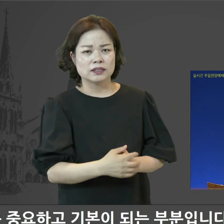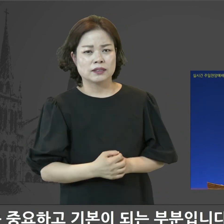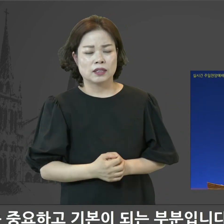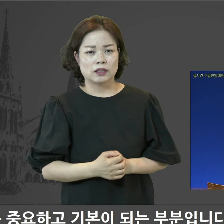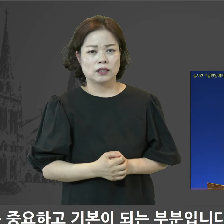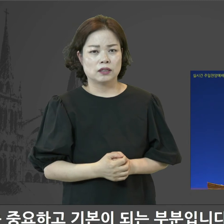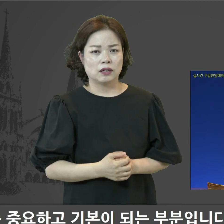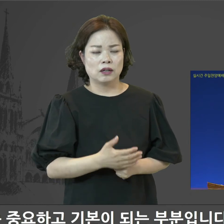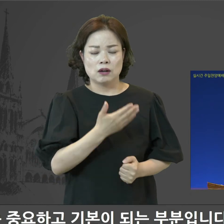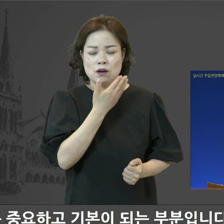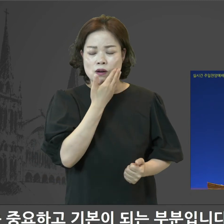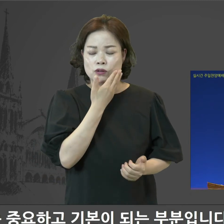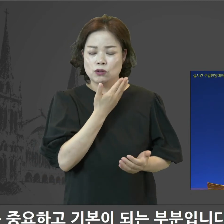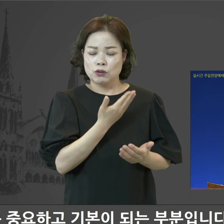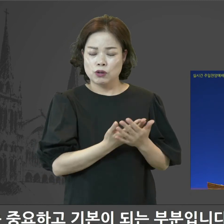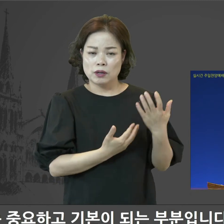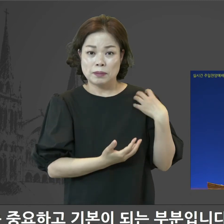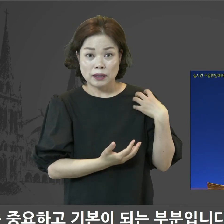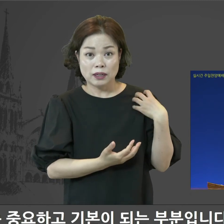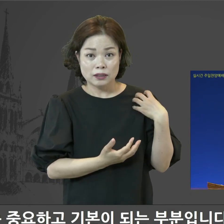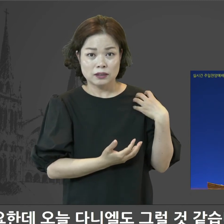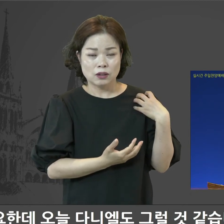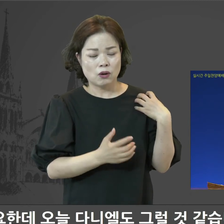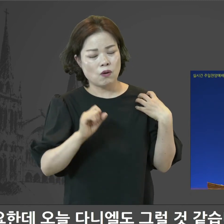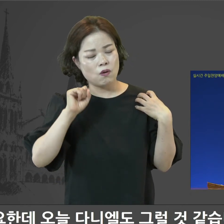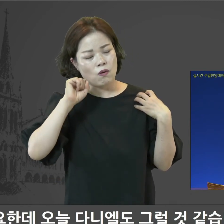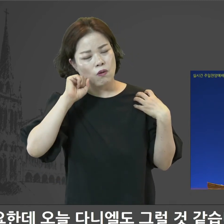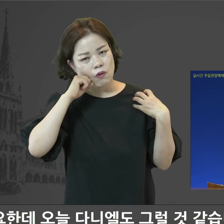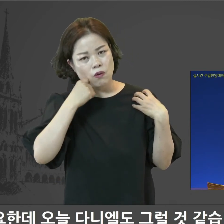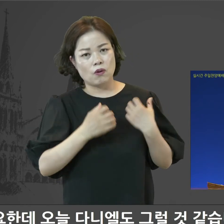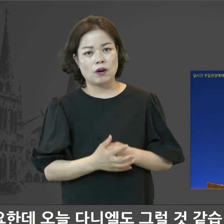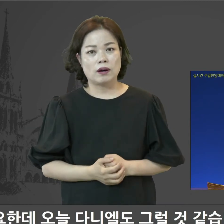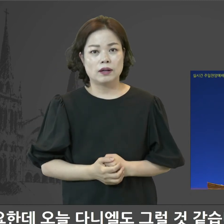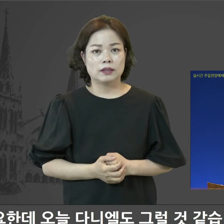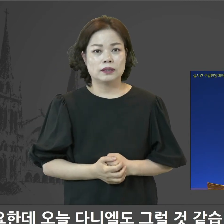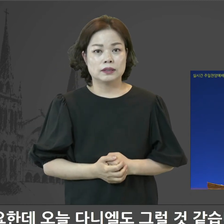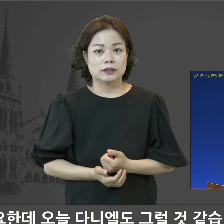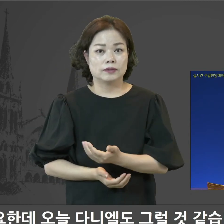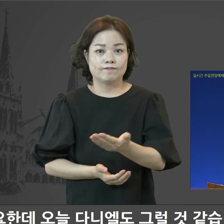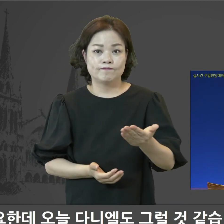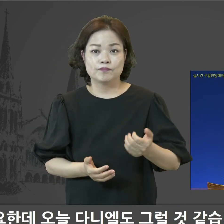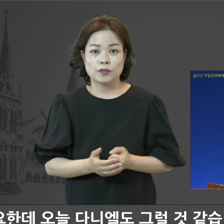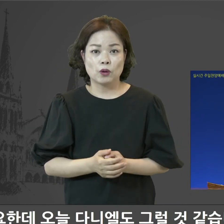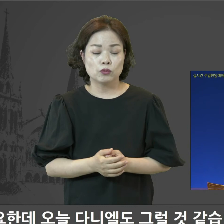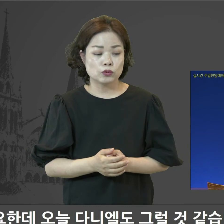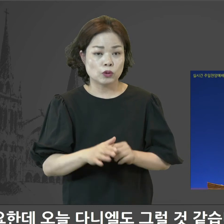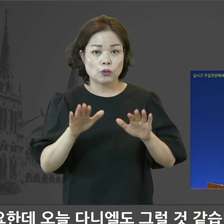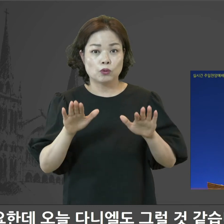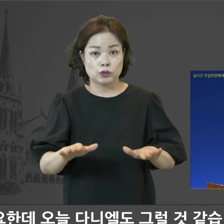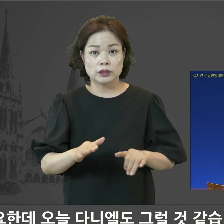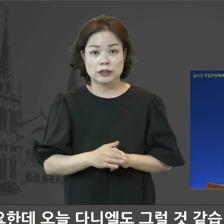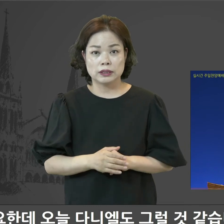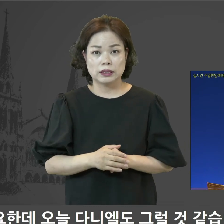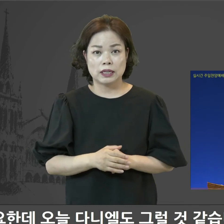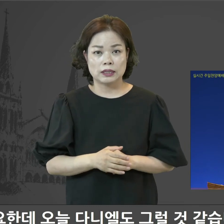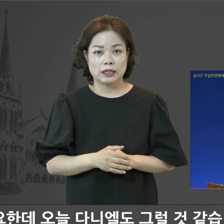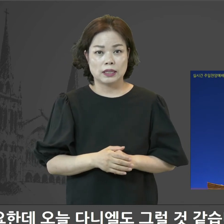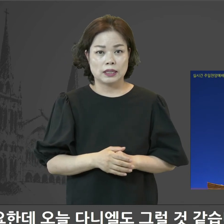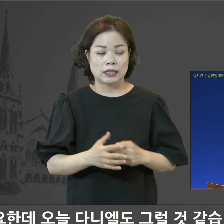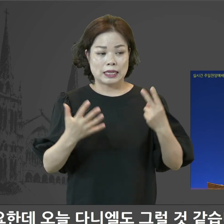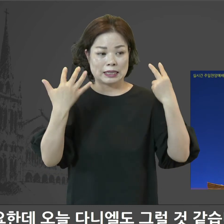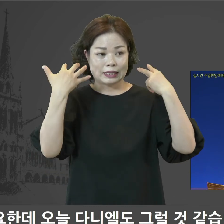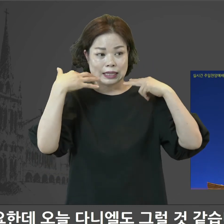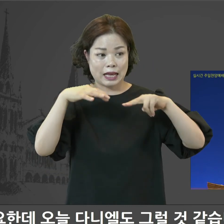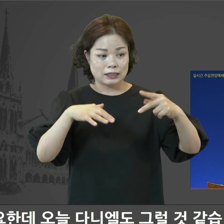중심을 잡기란 참으로 우리의 시대처럼 어려울 것 같습니다. 그래서 여러분, 우리가 오늘 이 다니엘